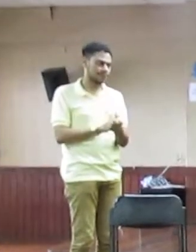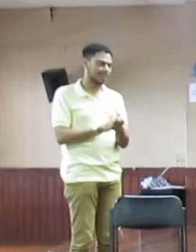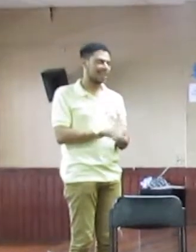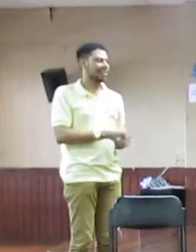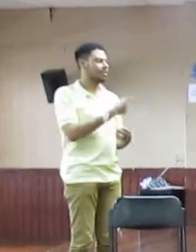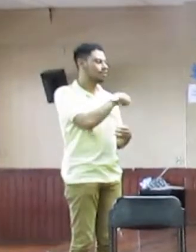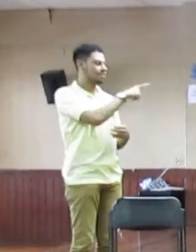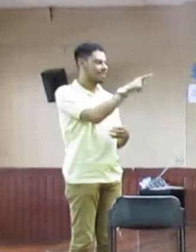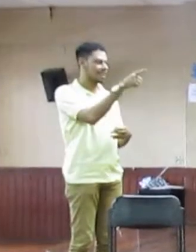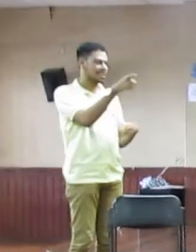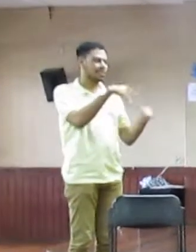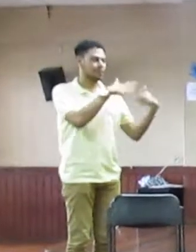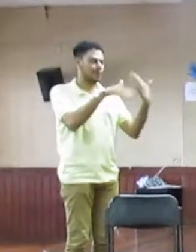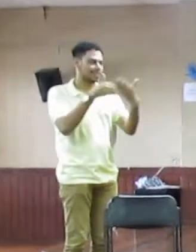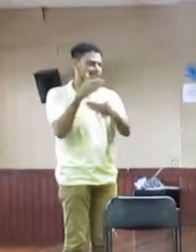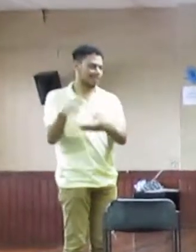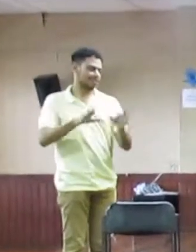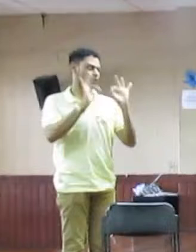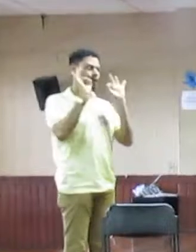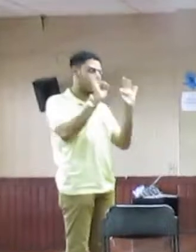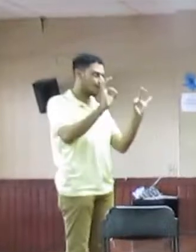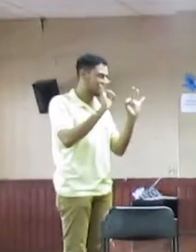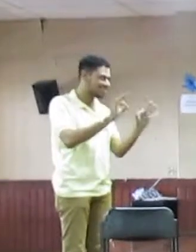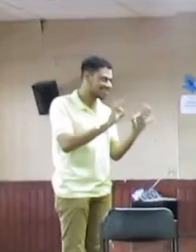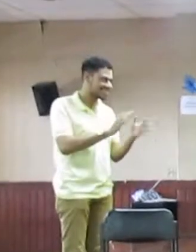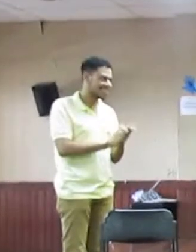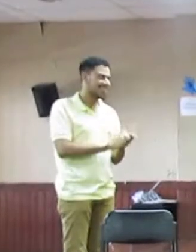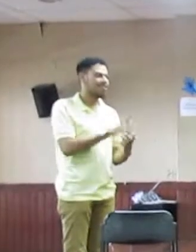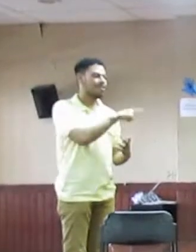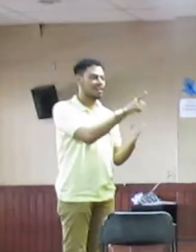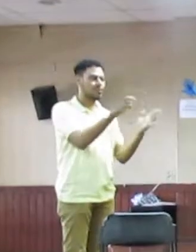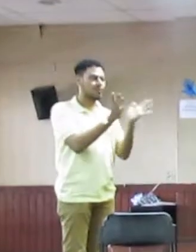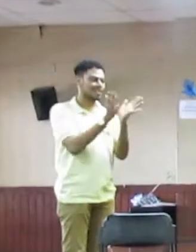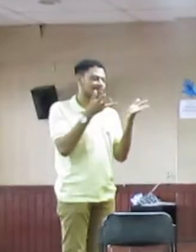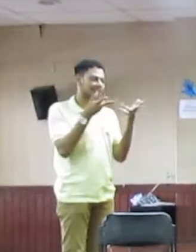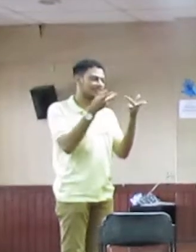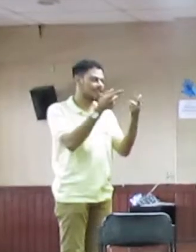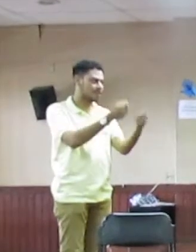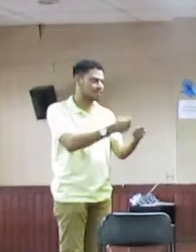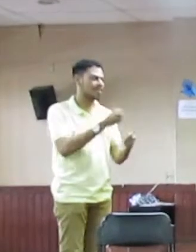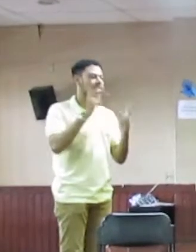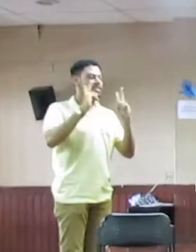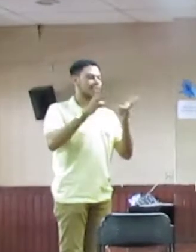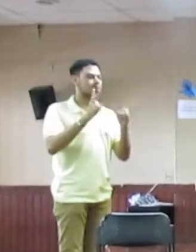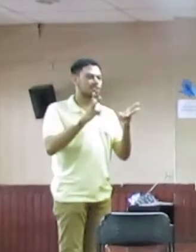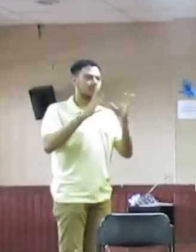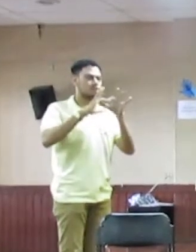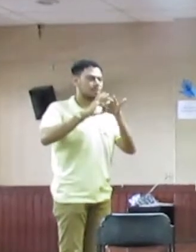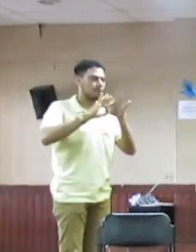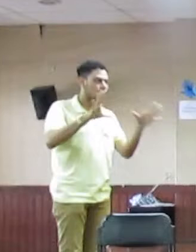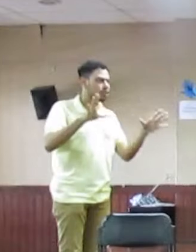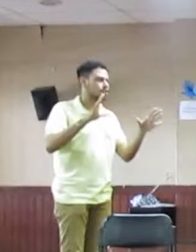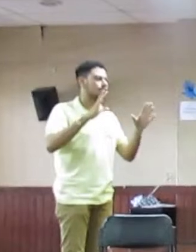comunicação. Então vocês, de todo o processo, foram ótimos, foi uma turma assim maravilhosa, sempre